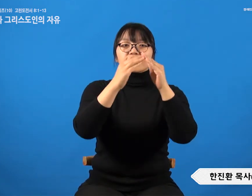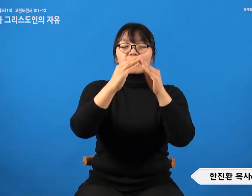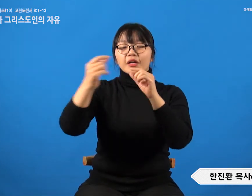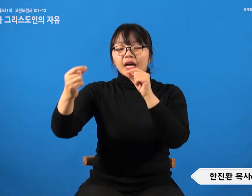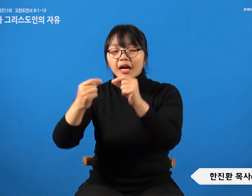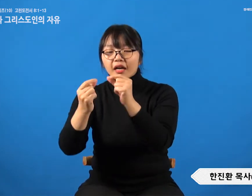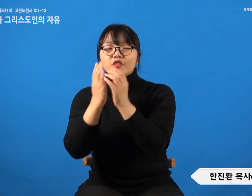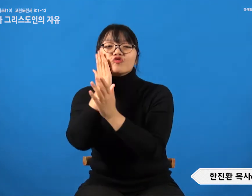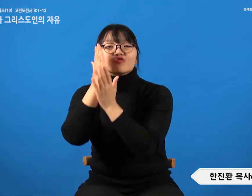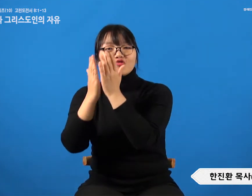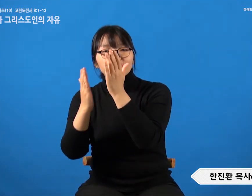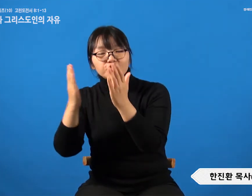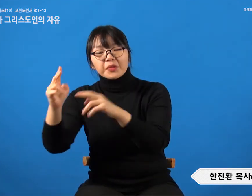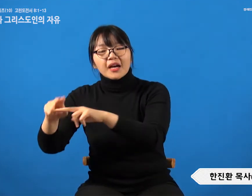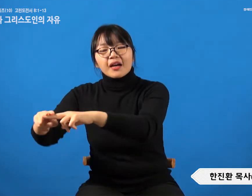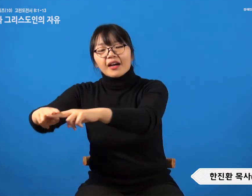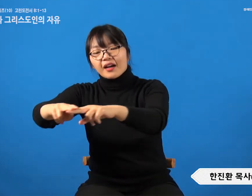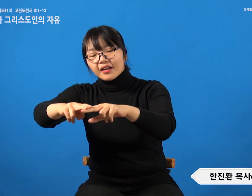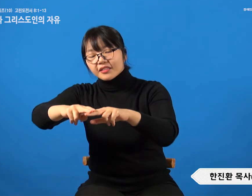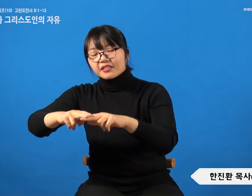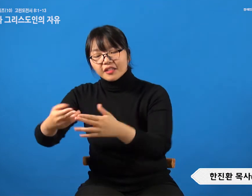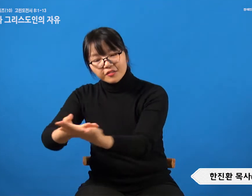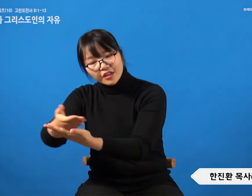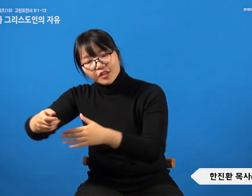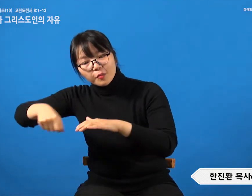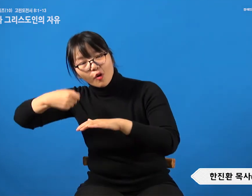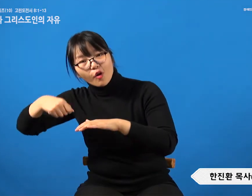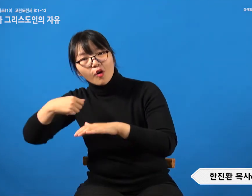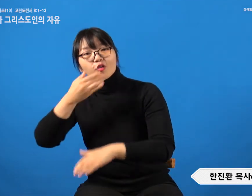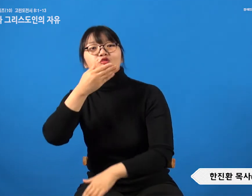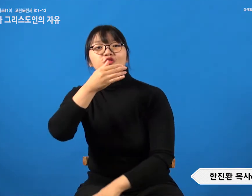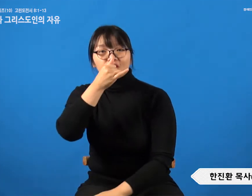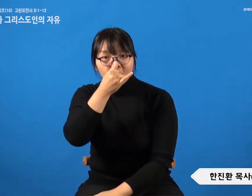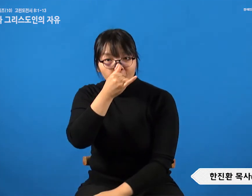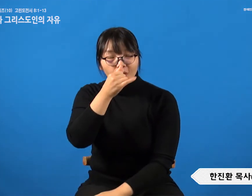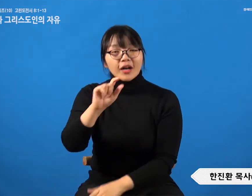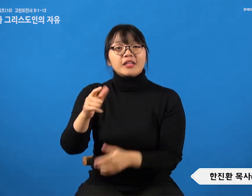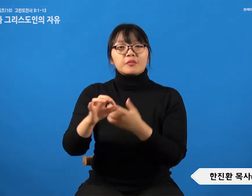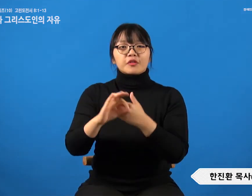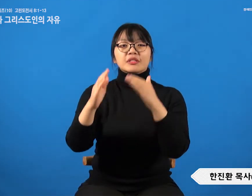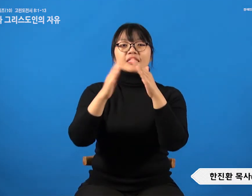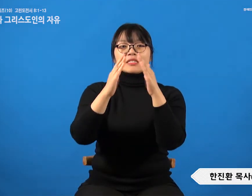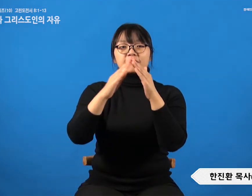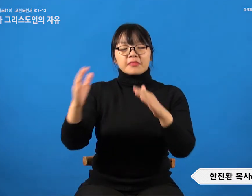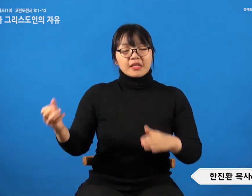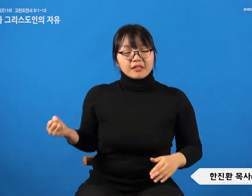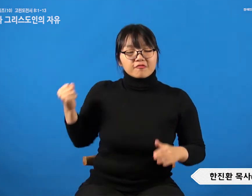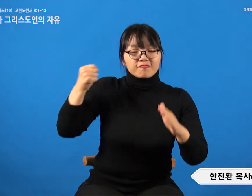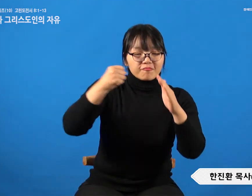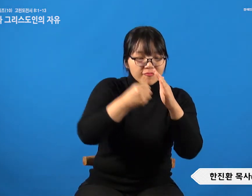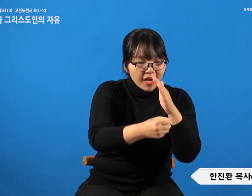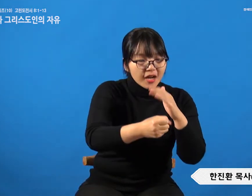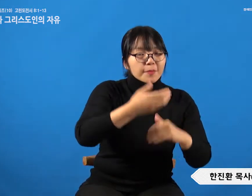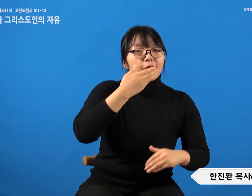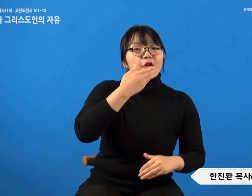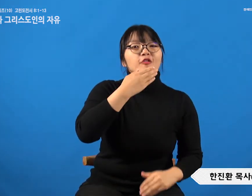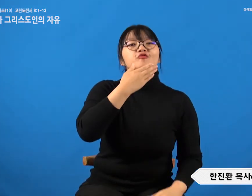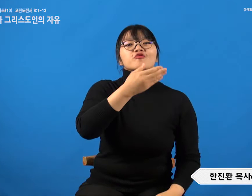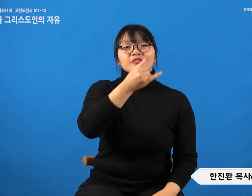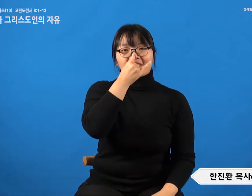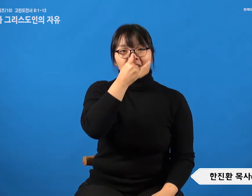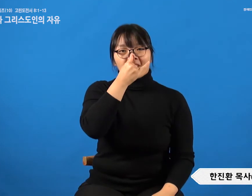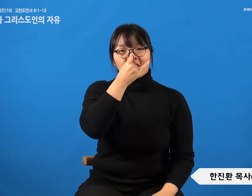숲에 가서 나누어 먹기도 하고 아니면 집에 가져와서 먹기도 했습니다. 문제는 그럴